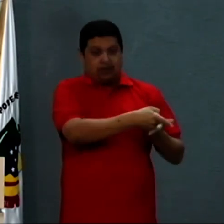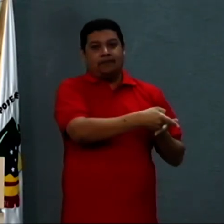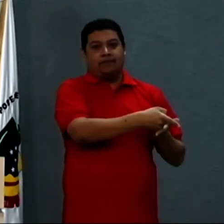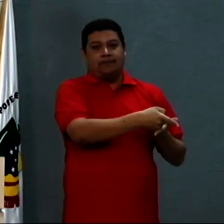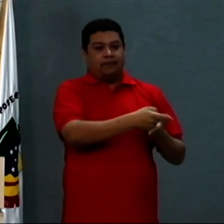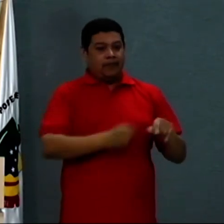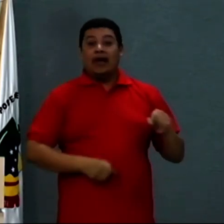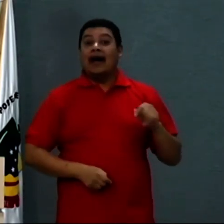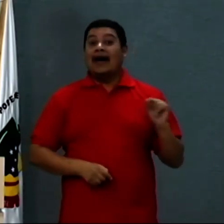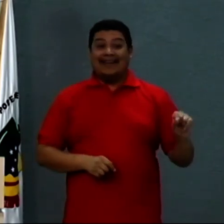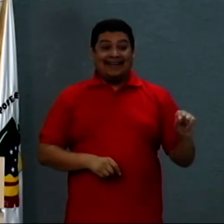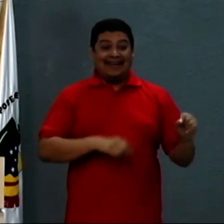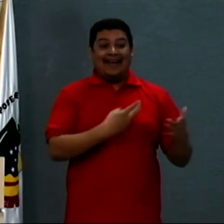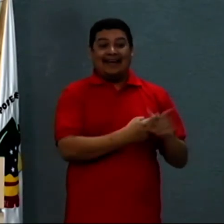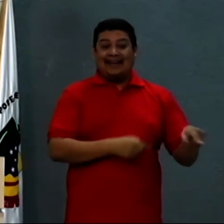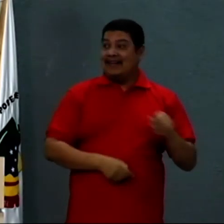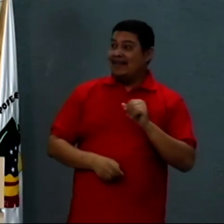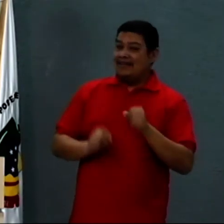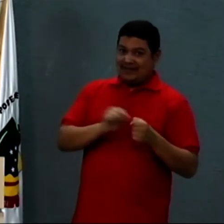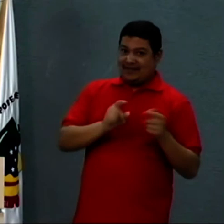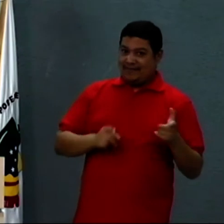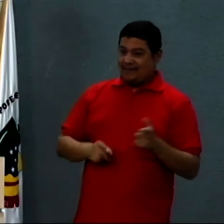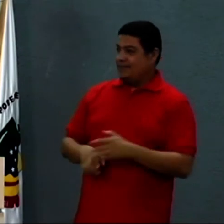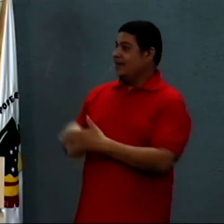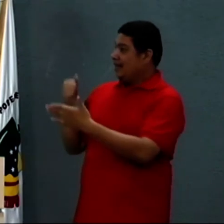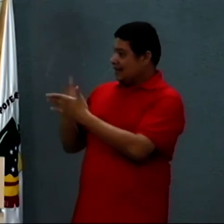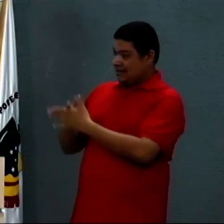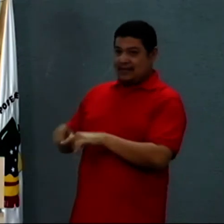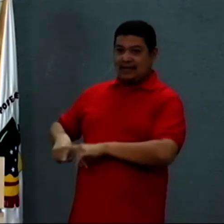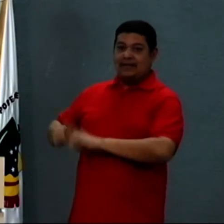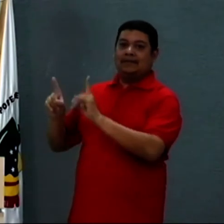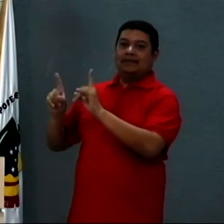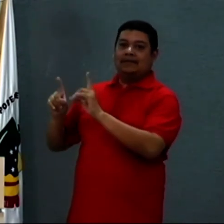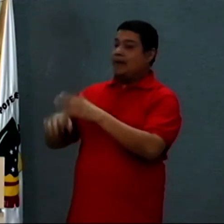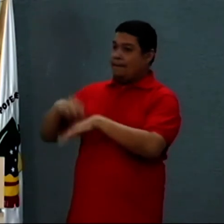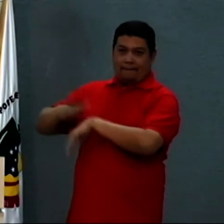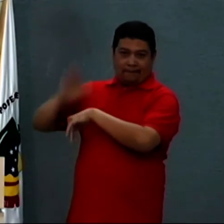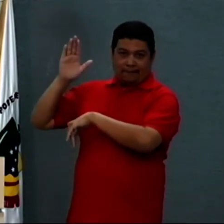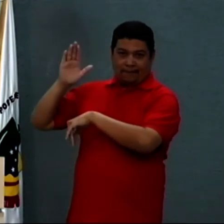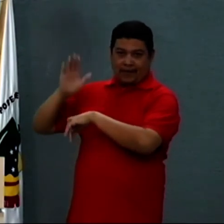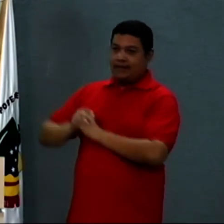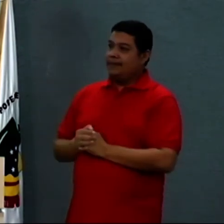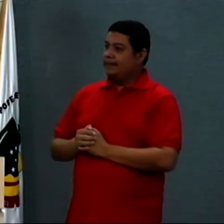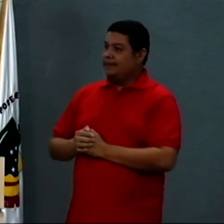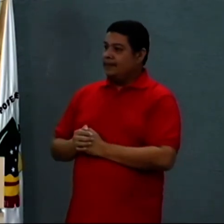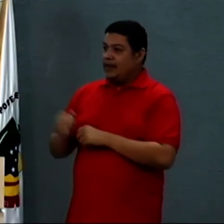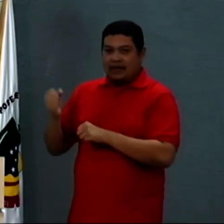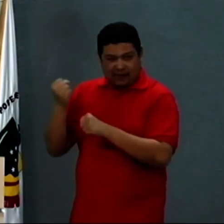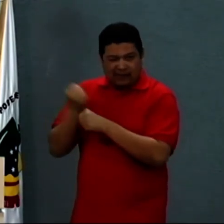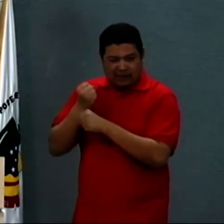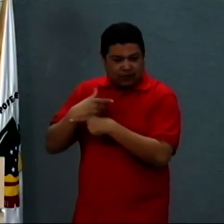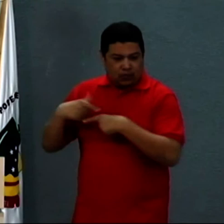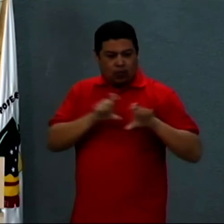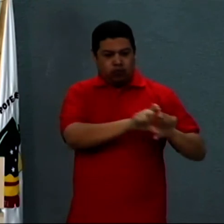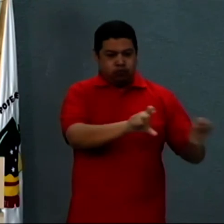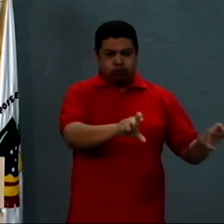feita, o que eles fizeram? Tentou mudar, gastaram mais cimento, mas mesmo assim ainda ficou umas cobrinhas mais no final. Então assim, cabe,